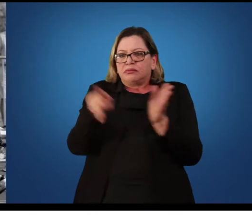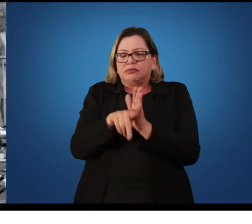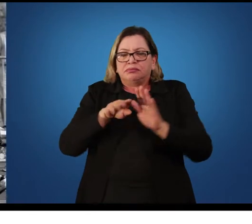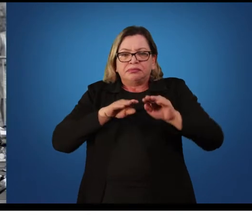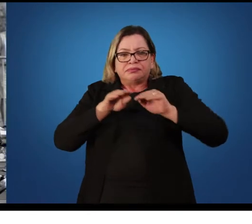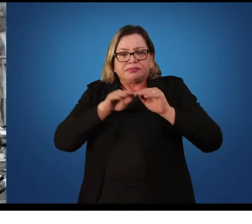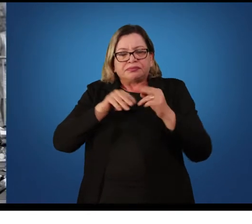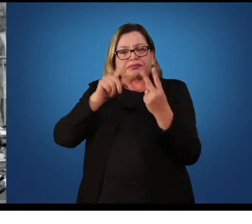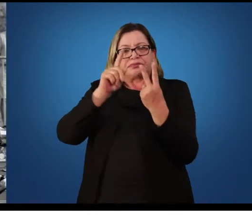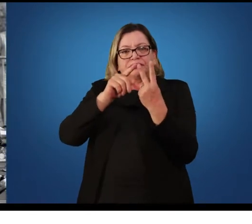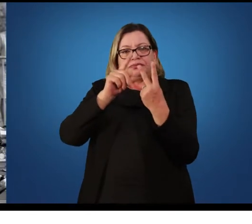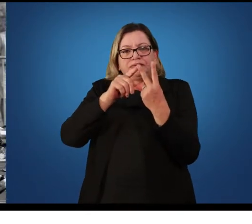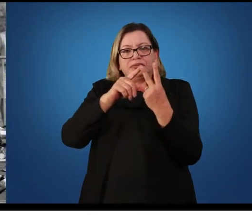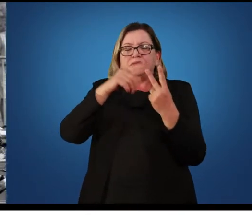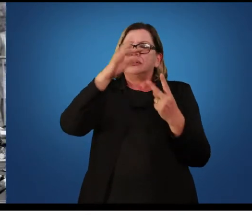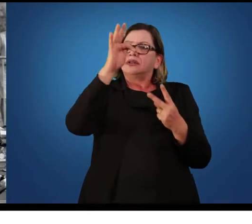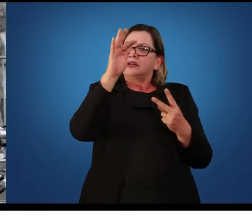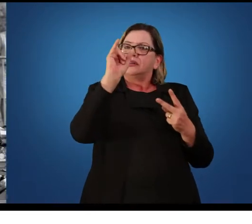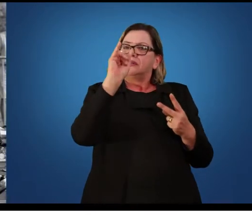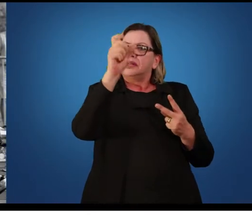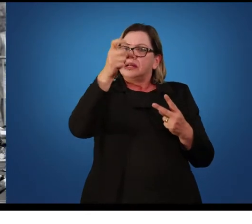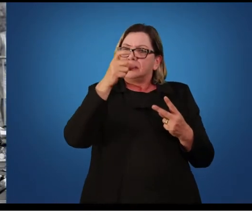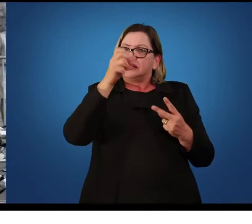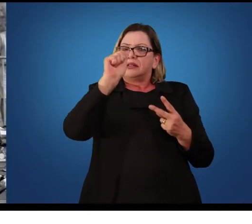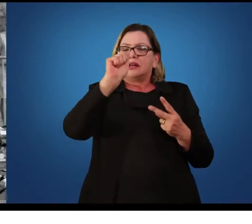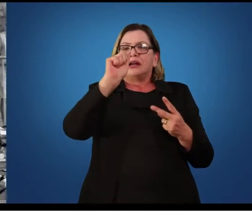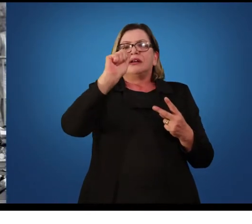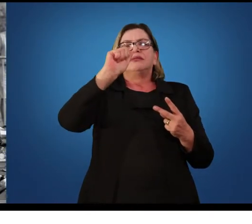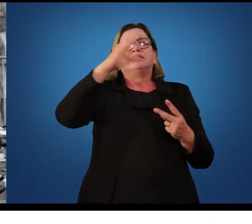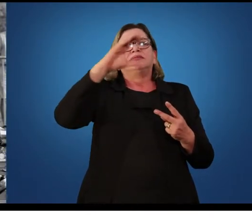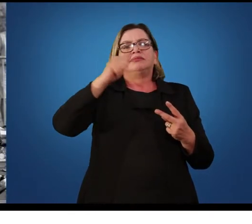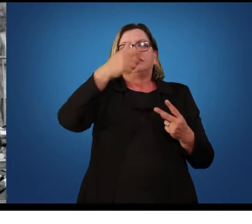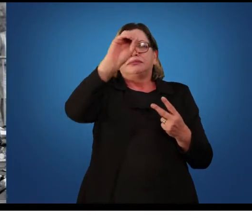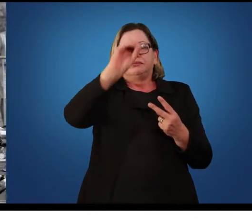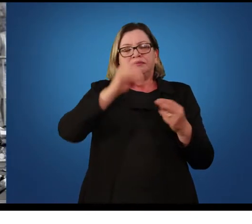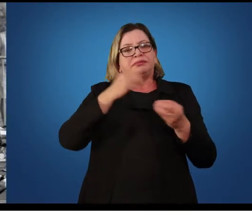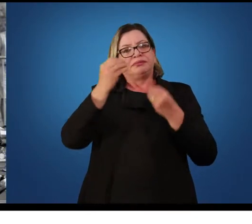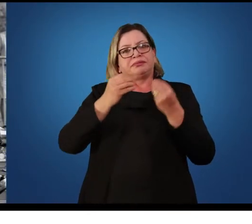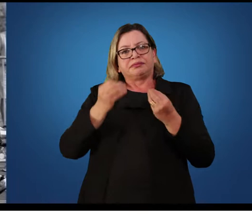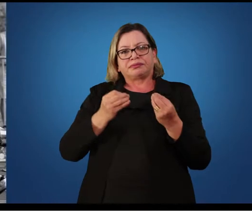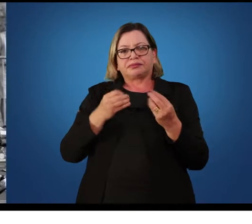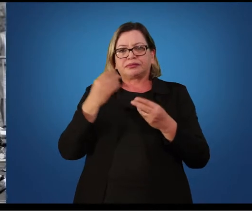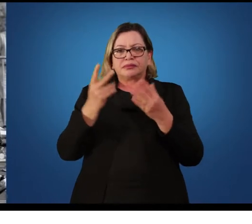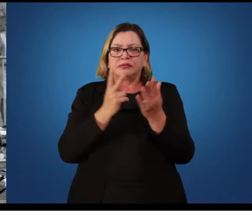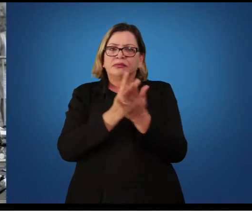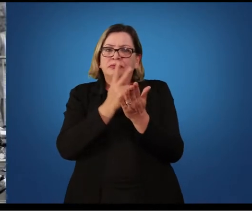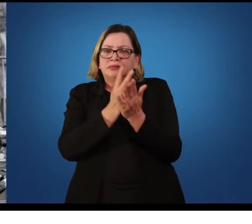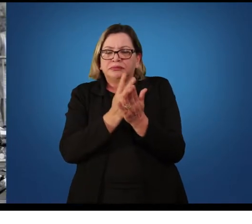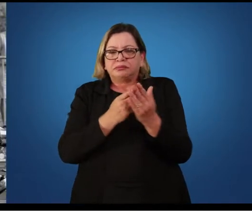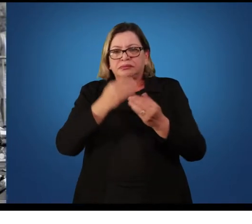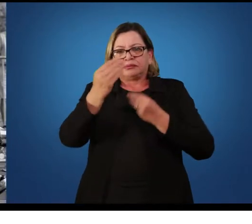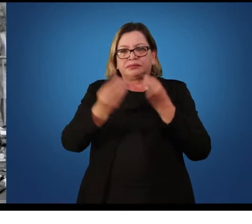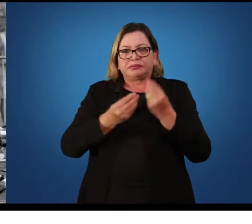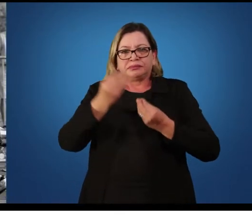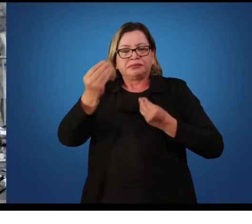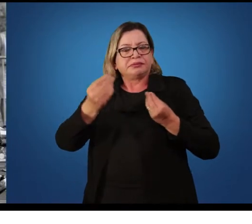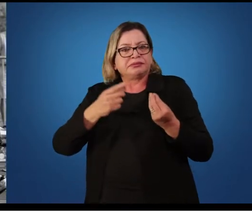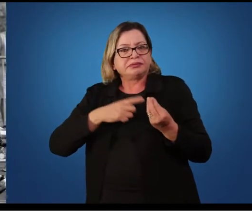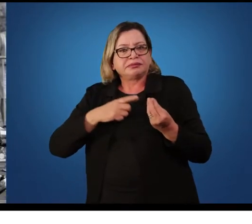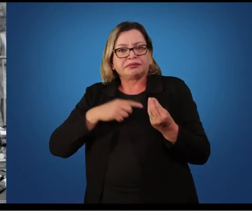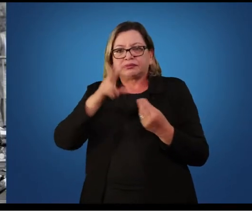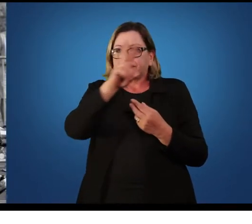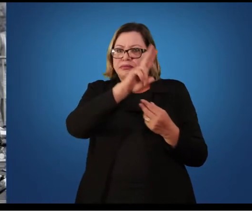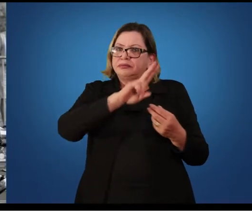segundo ela denomina fixação ou diversificação. Por mais que esses estágios recebam